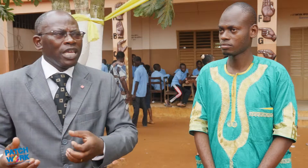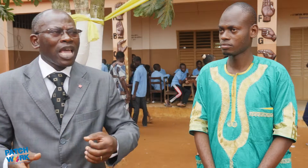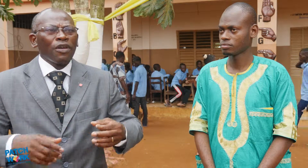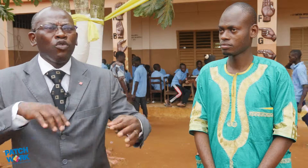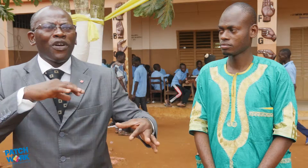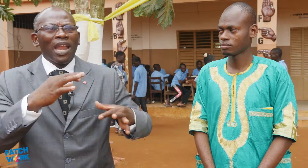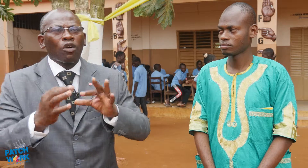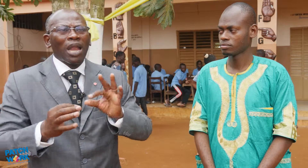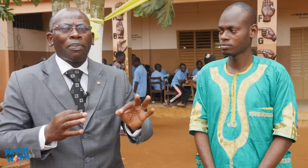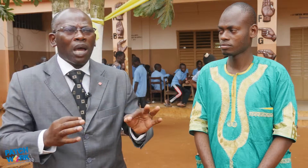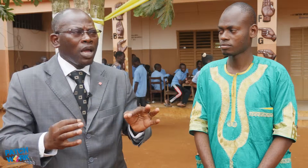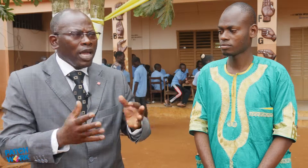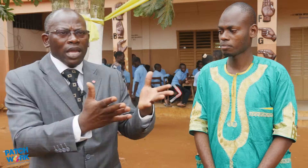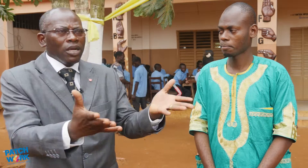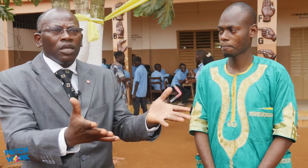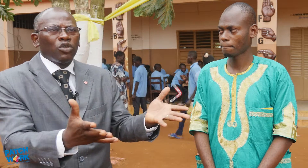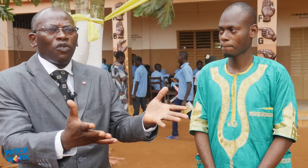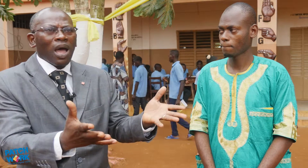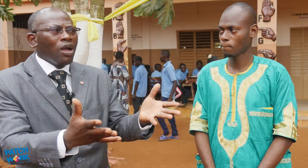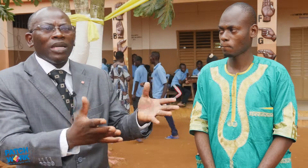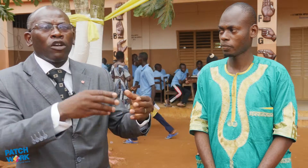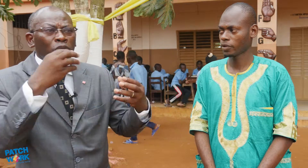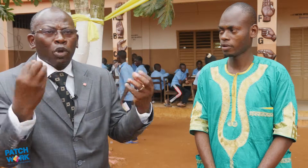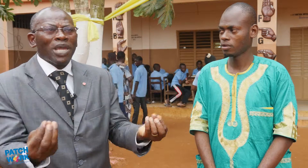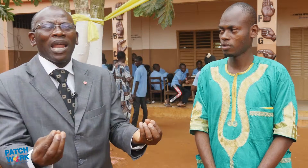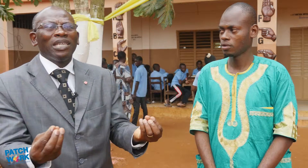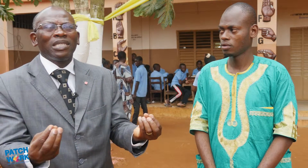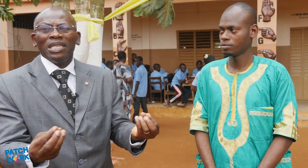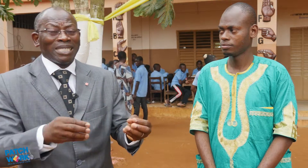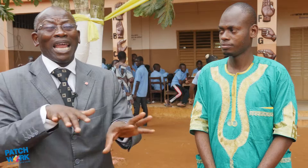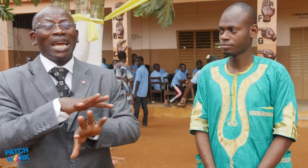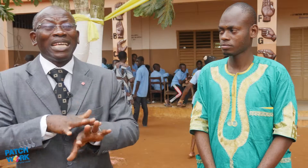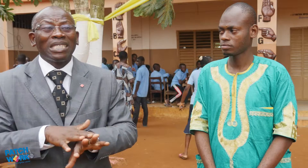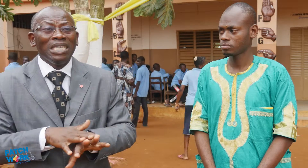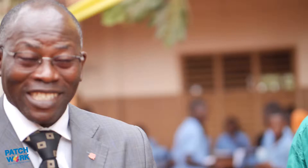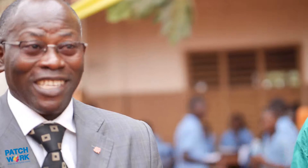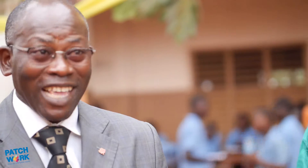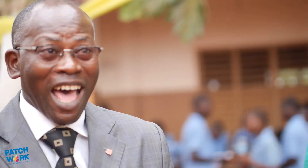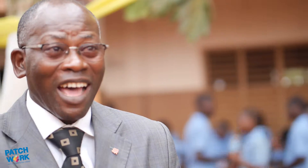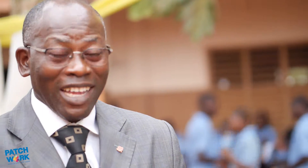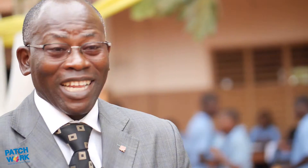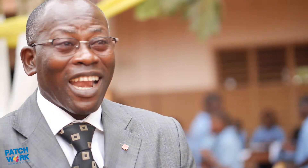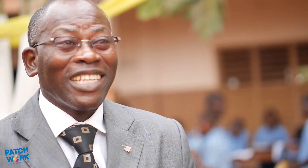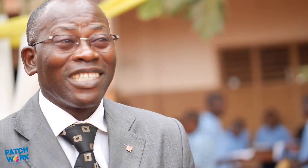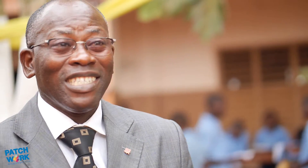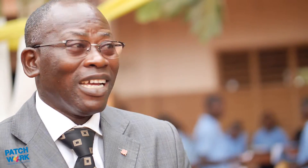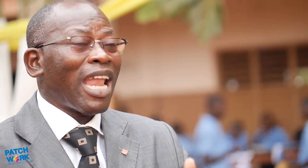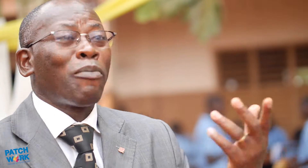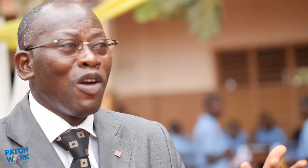a une nouvelle langue qu'on apprend. Et tu vois, notre première langue ici, c'est la langue des signes. C'est ça, c'est la langue des signes. La preuve,